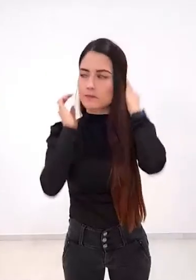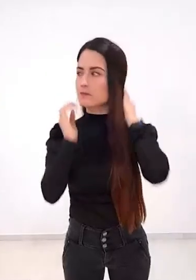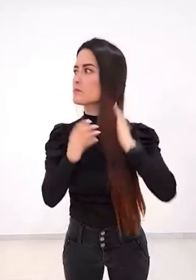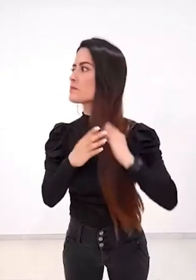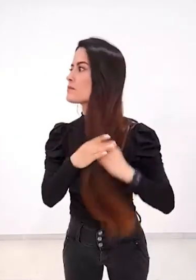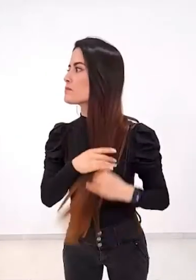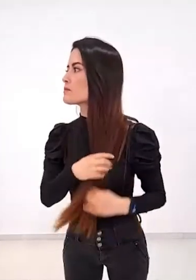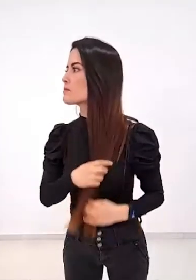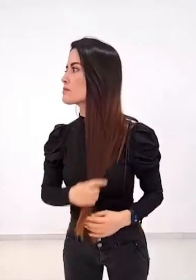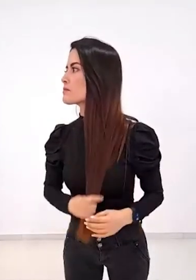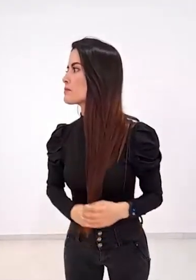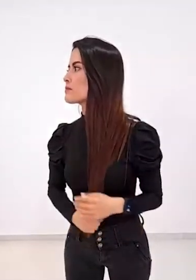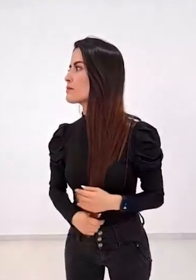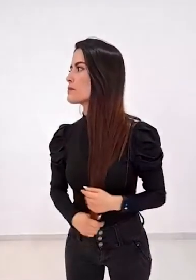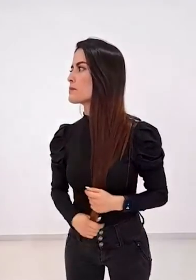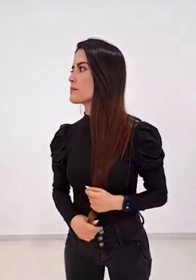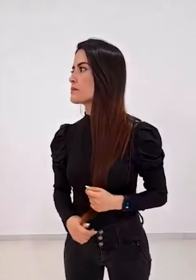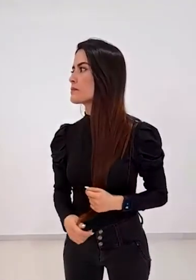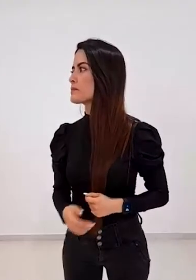y